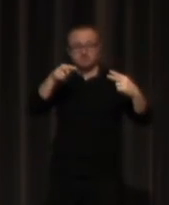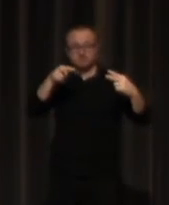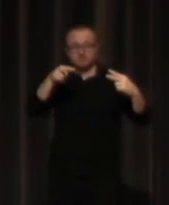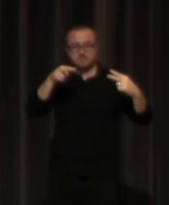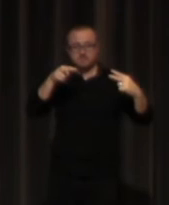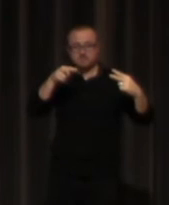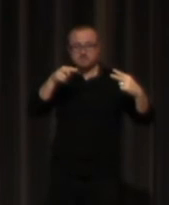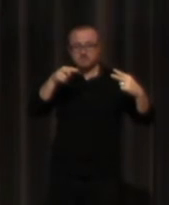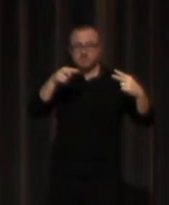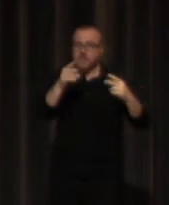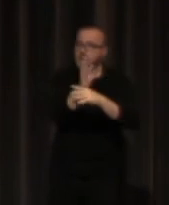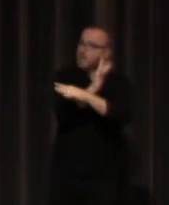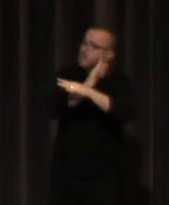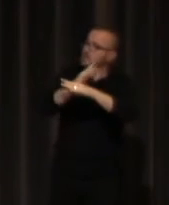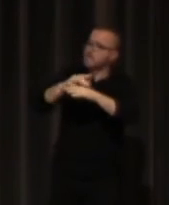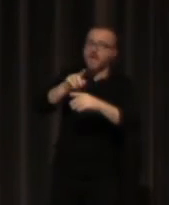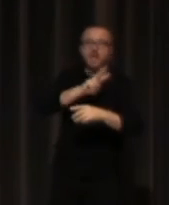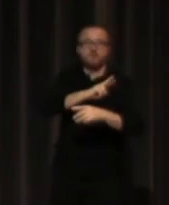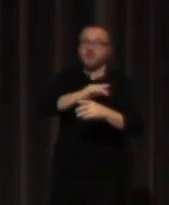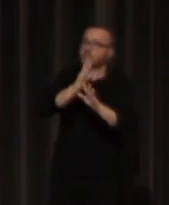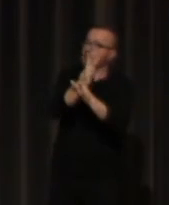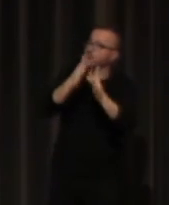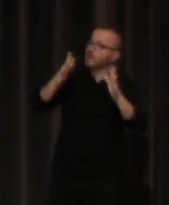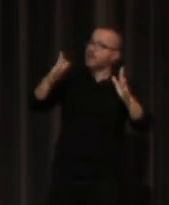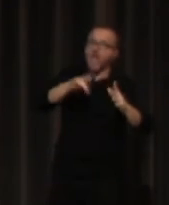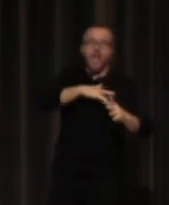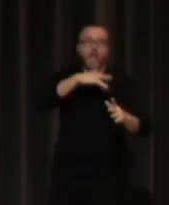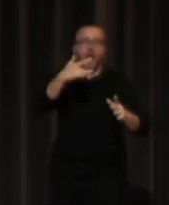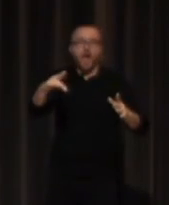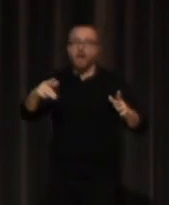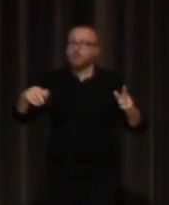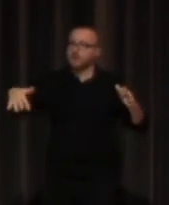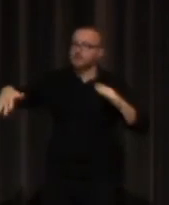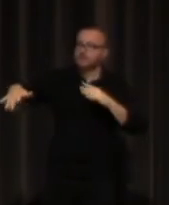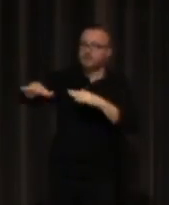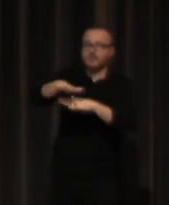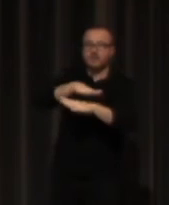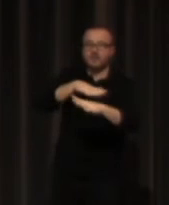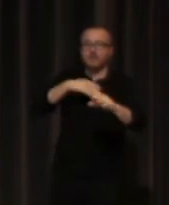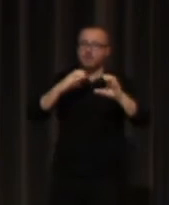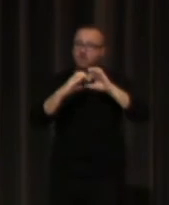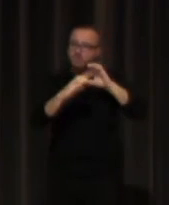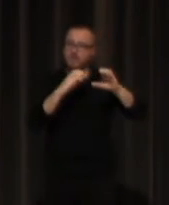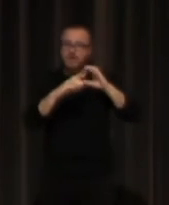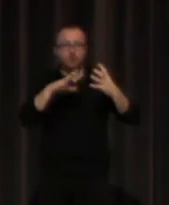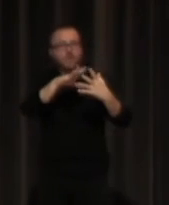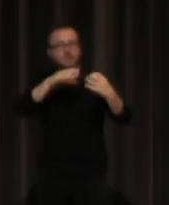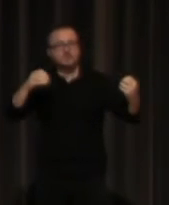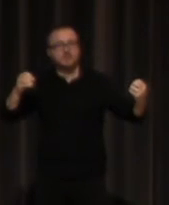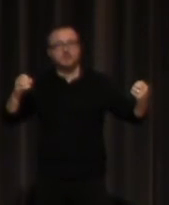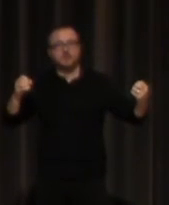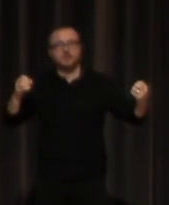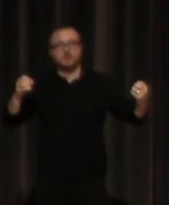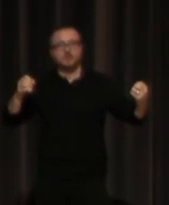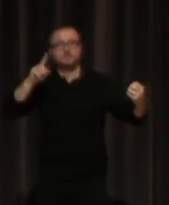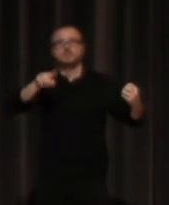dels passatges verds d'ànima, com deia ell, es poden sentir una a l'altra, s'entenen?